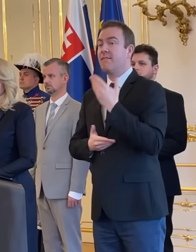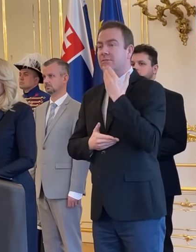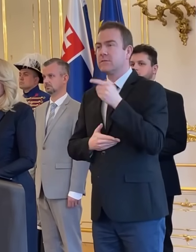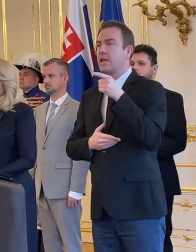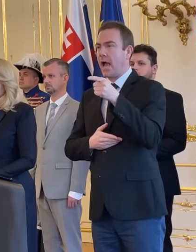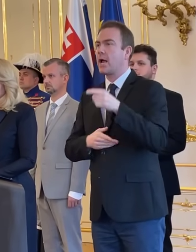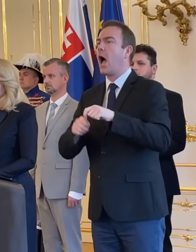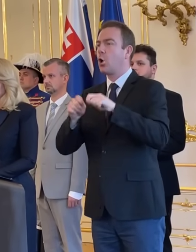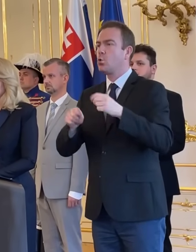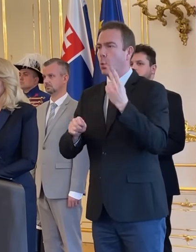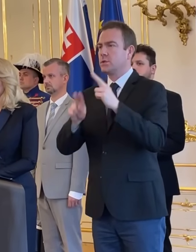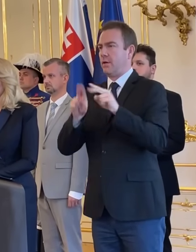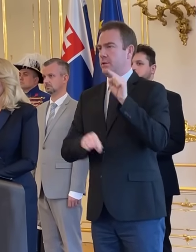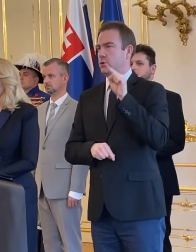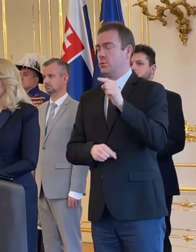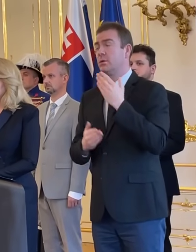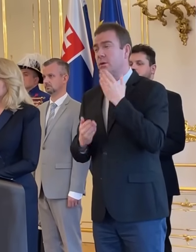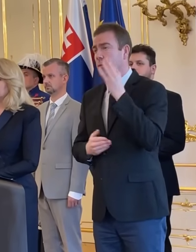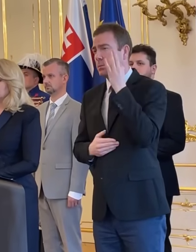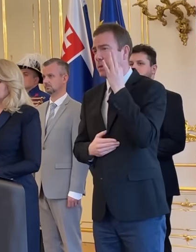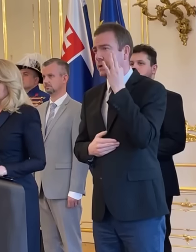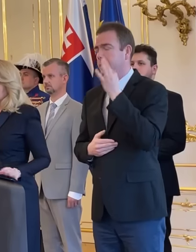súdu. Ďakujem pekne.